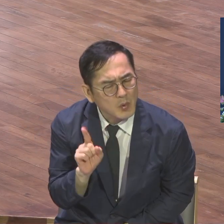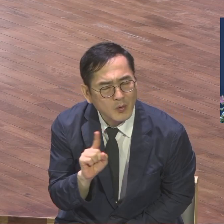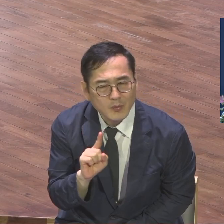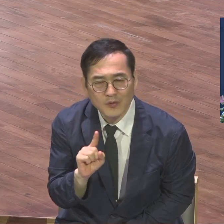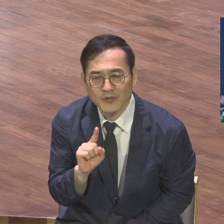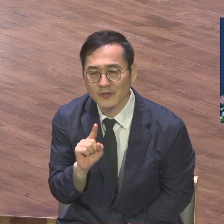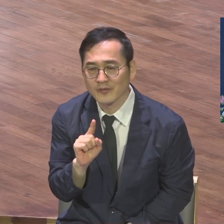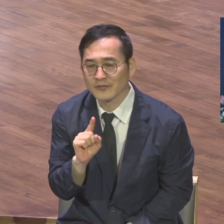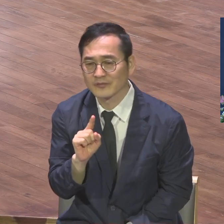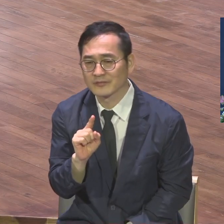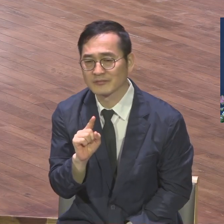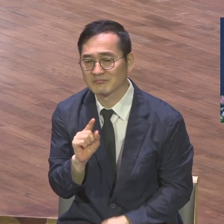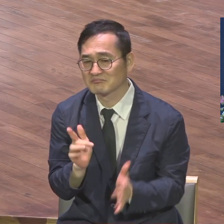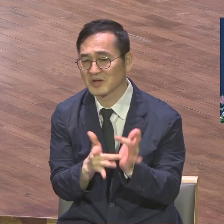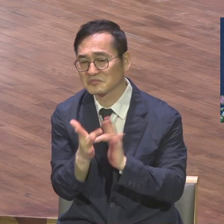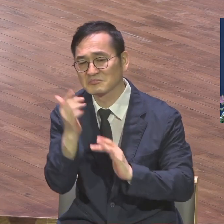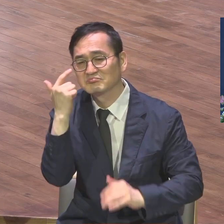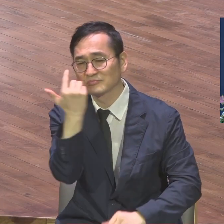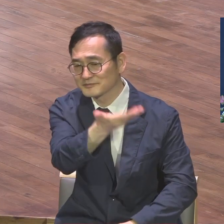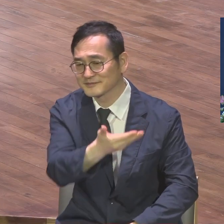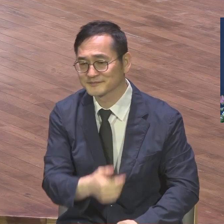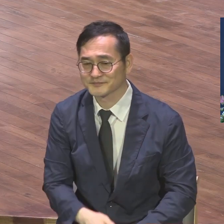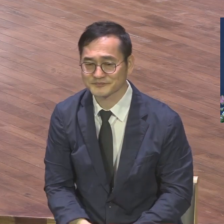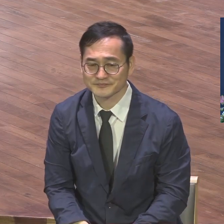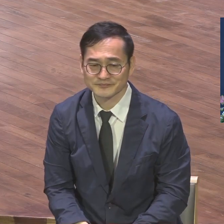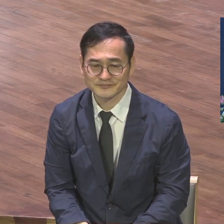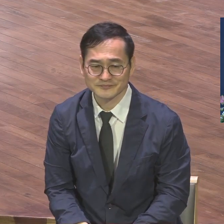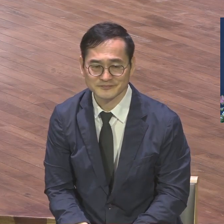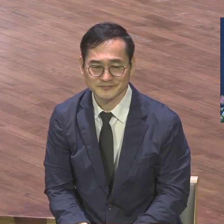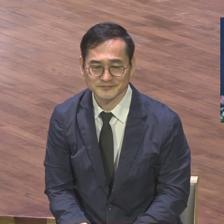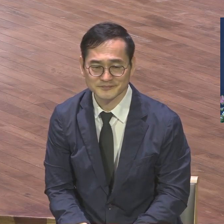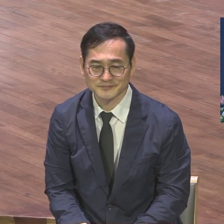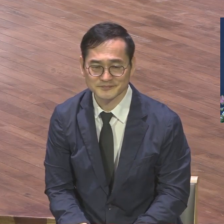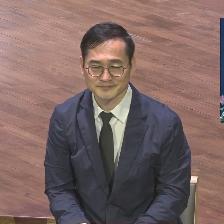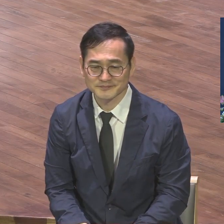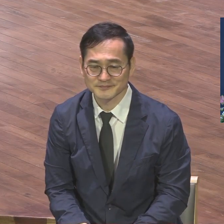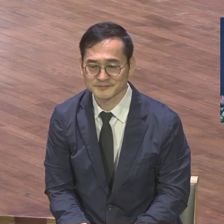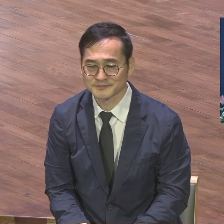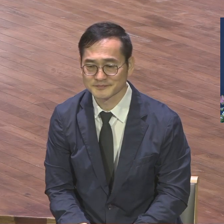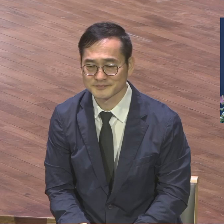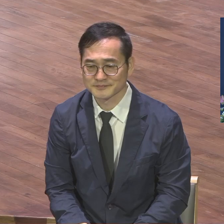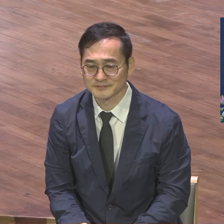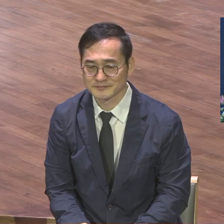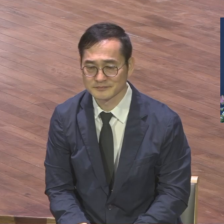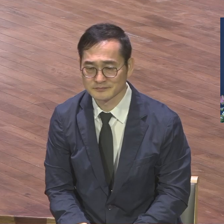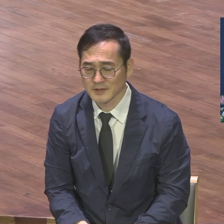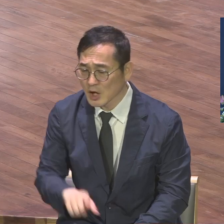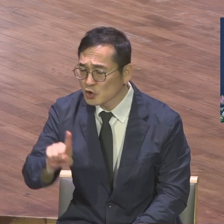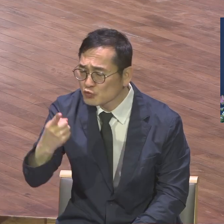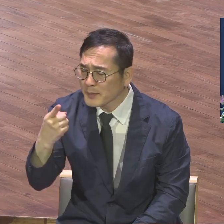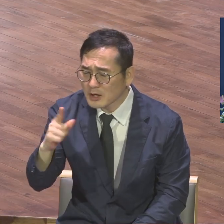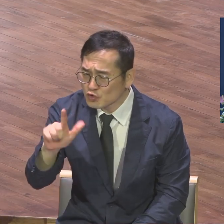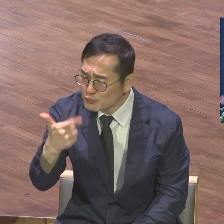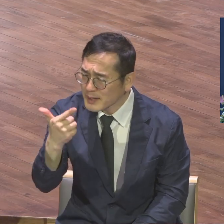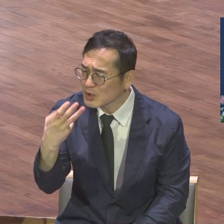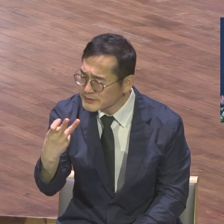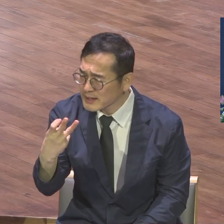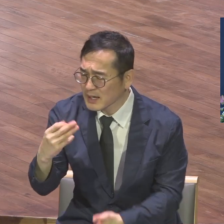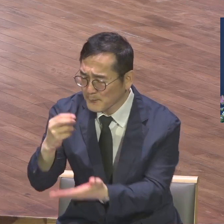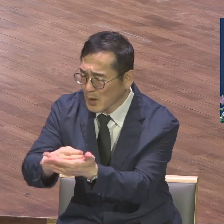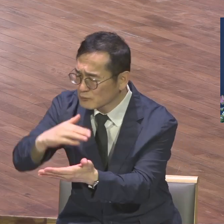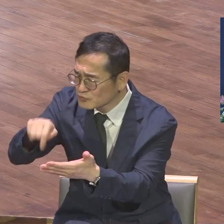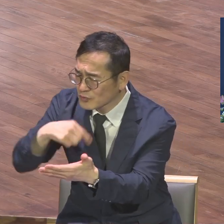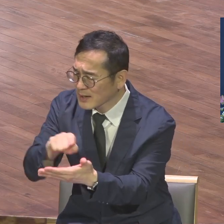계명이 뭐냐, 여기에 대해서 많은 논쟁들을 하고 있는 상황이었어요. 이런